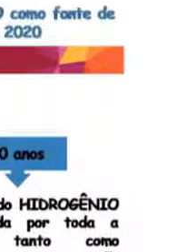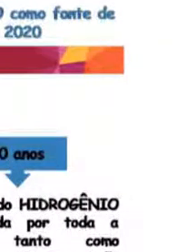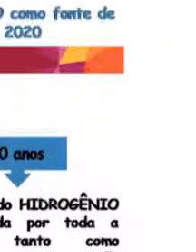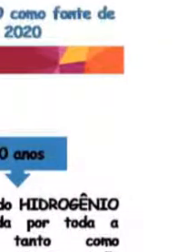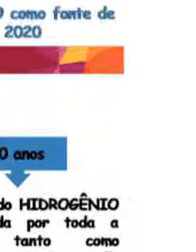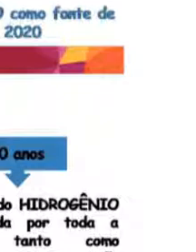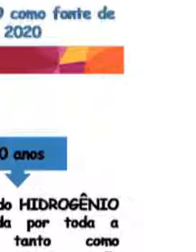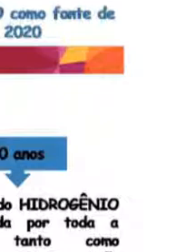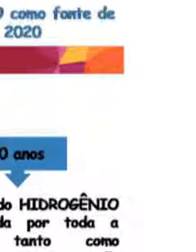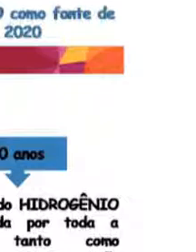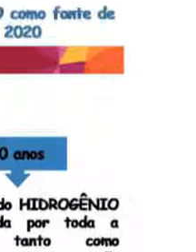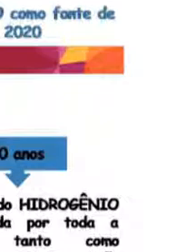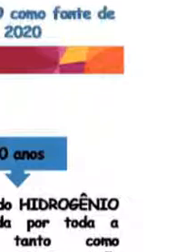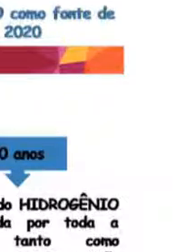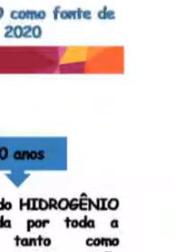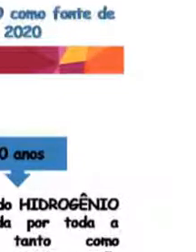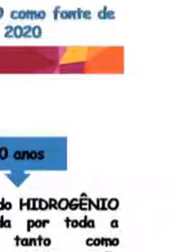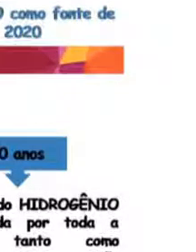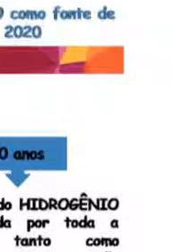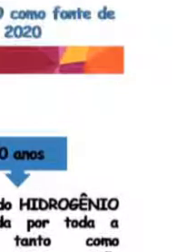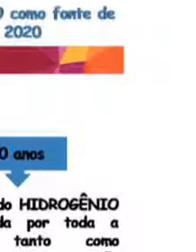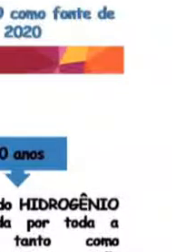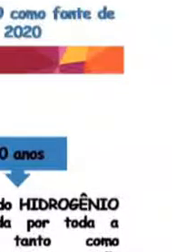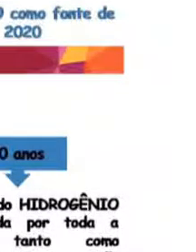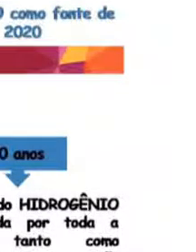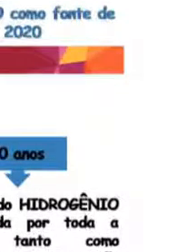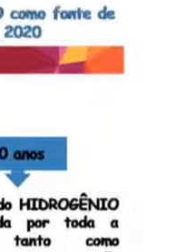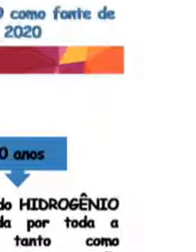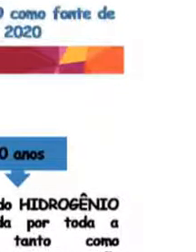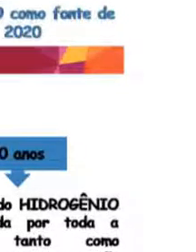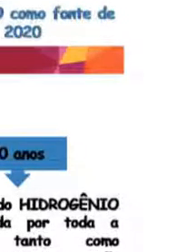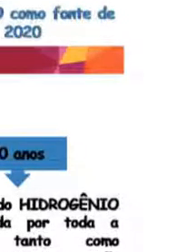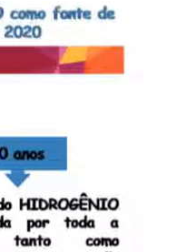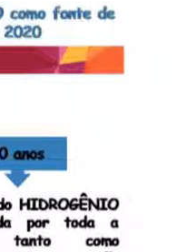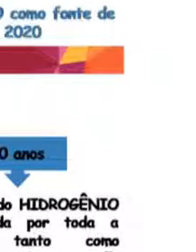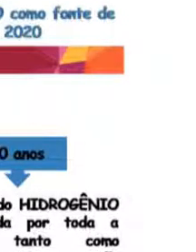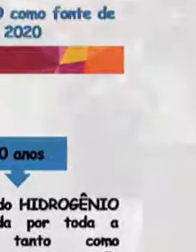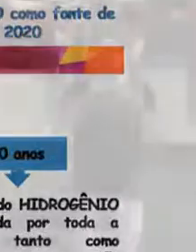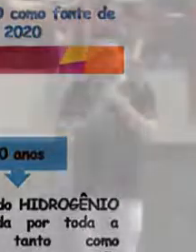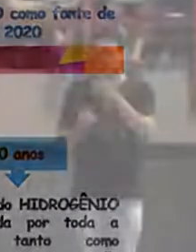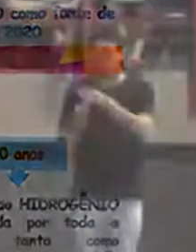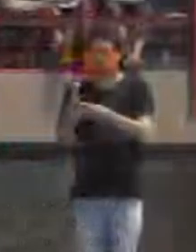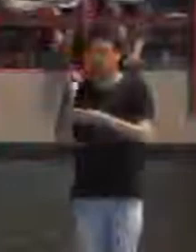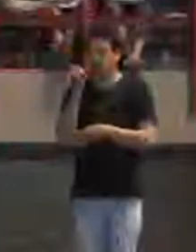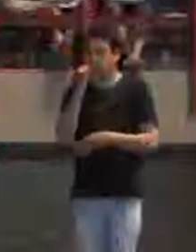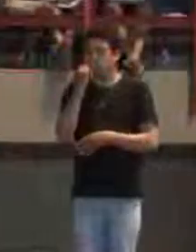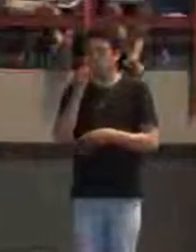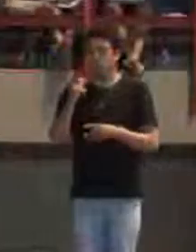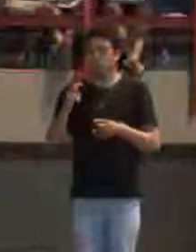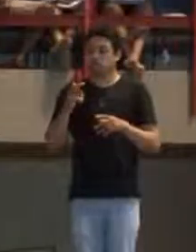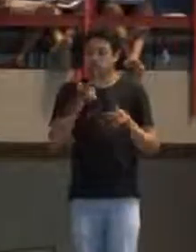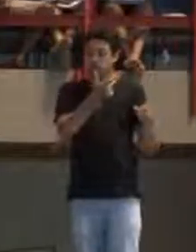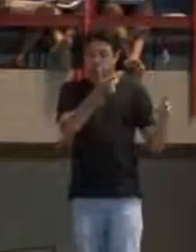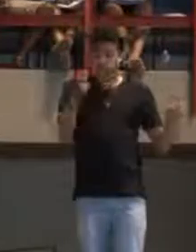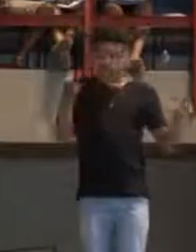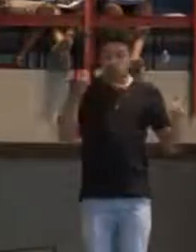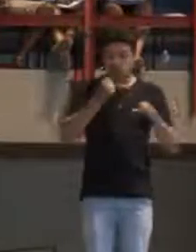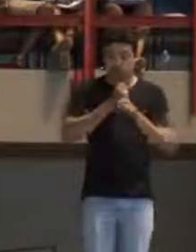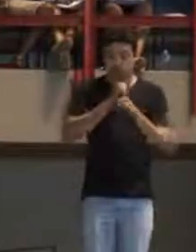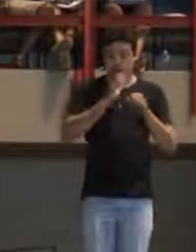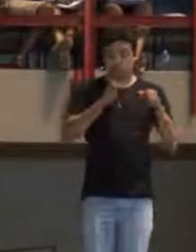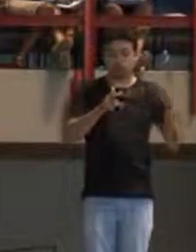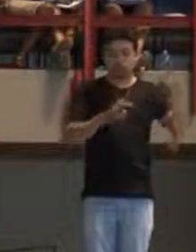é disseminada por toda a sociedade, tanto como combustível quanto na geração de energia. 20 anos a partir